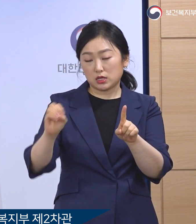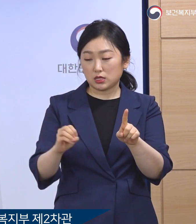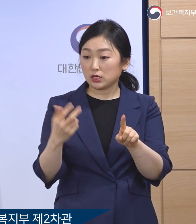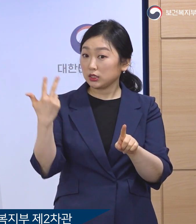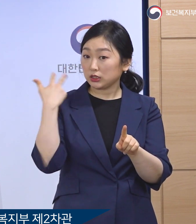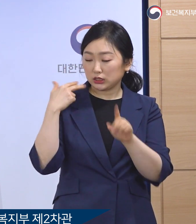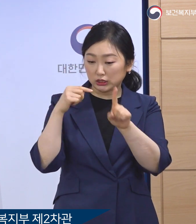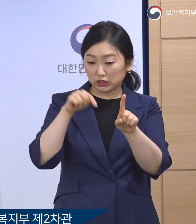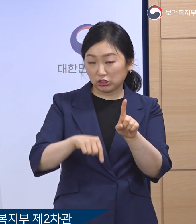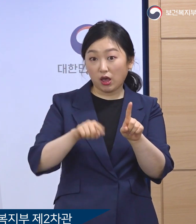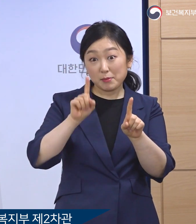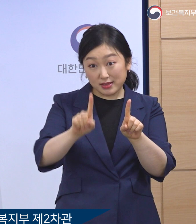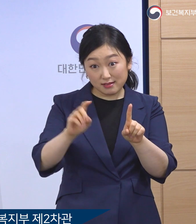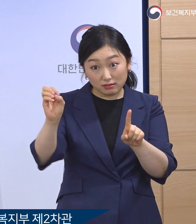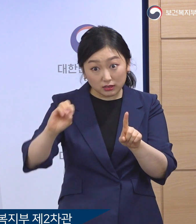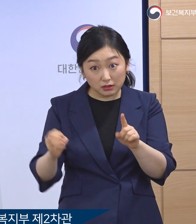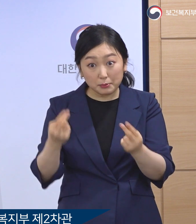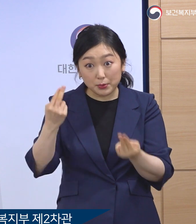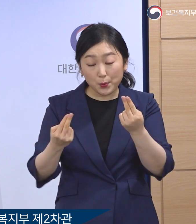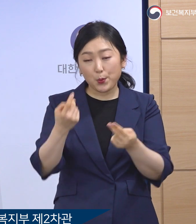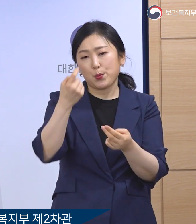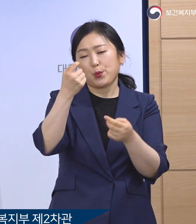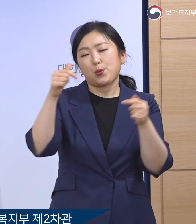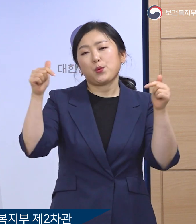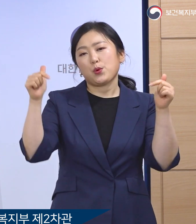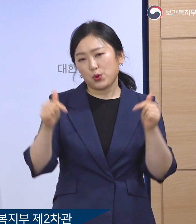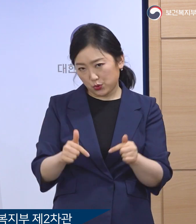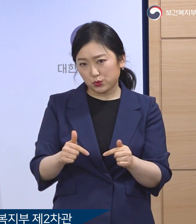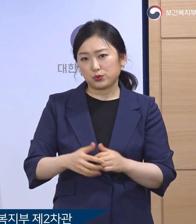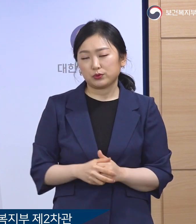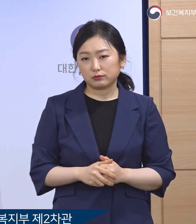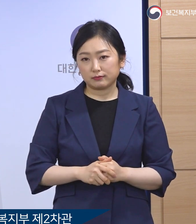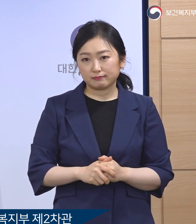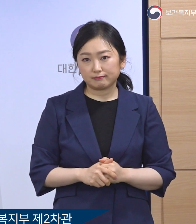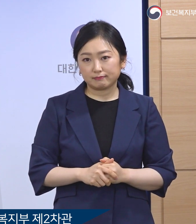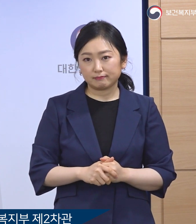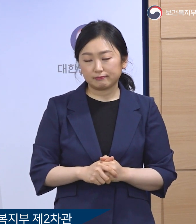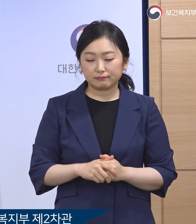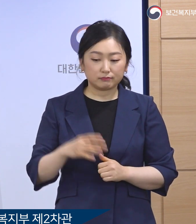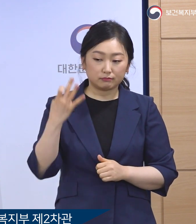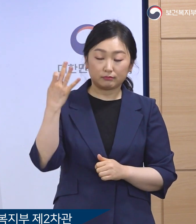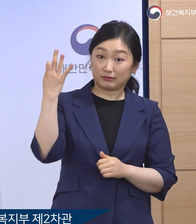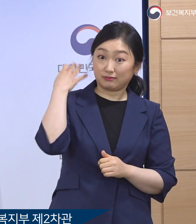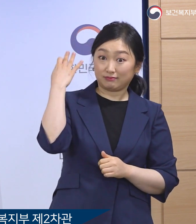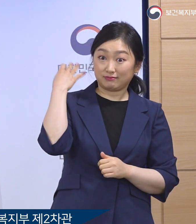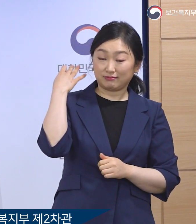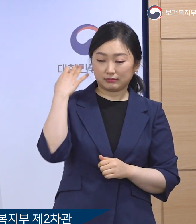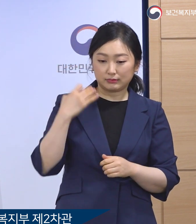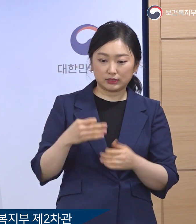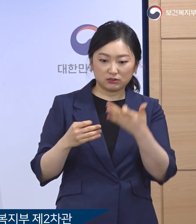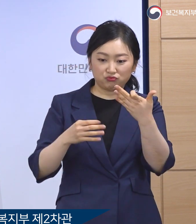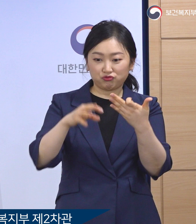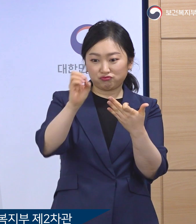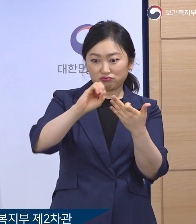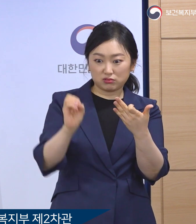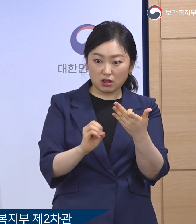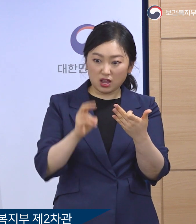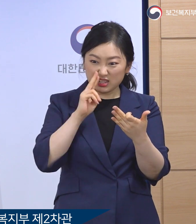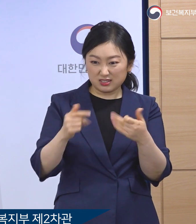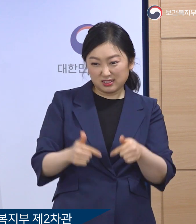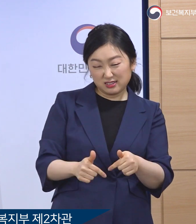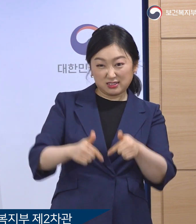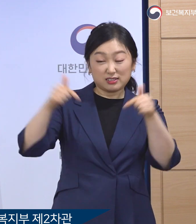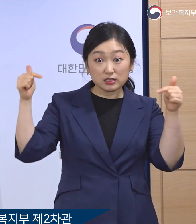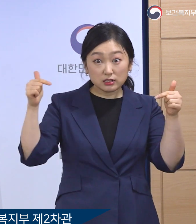전주에 1.10에 비해 감소하였습니다. 2주 전 19%라는 큰